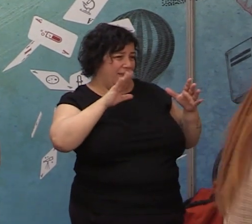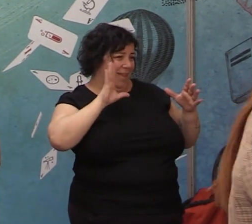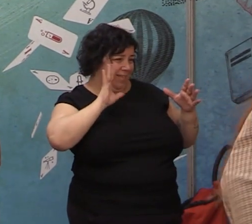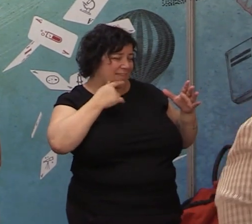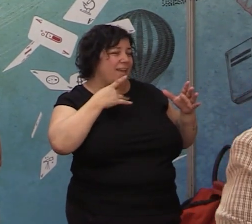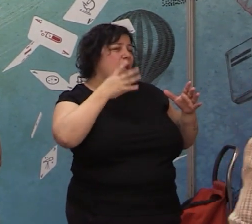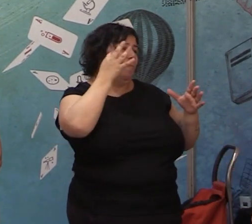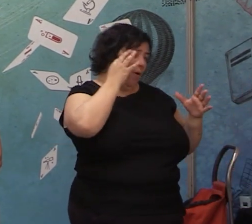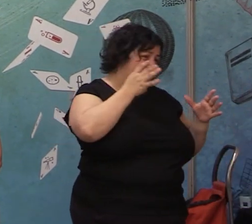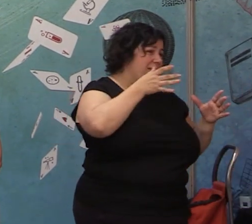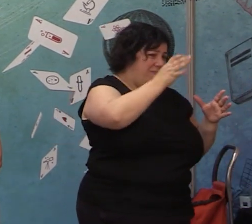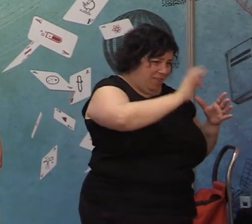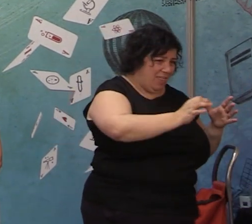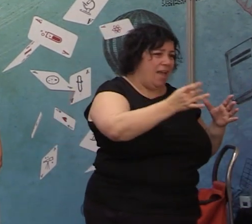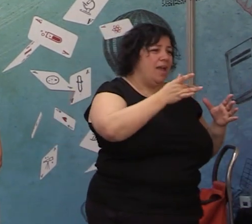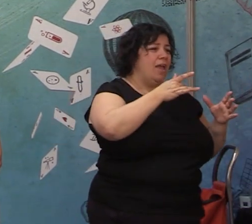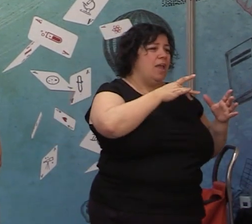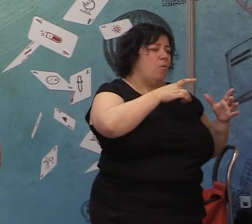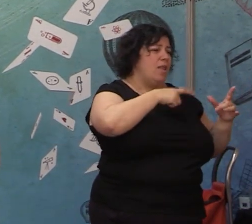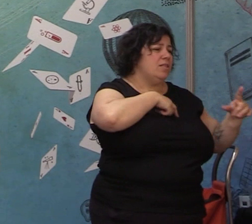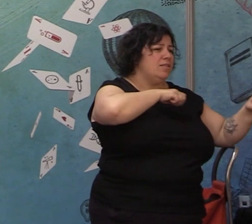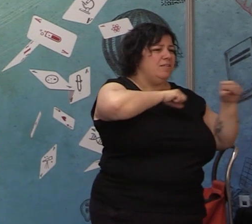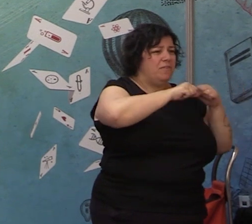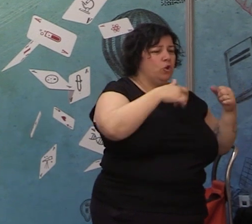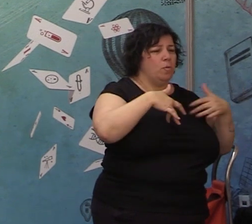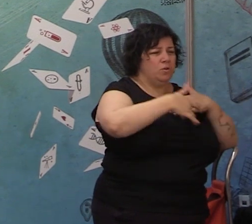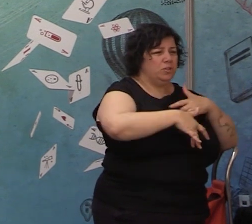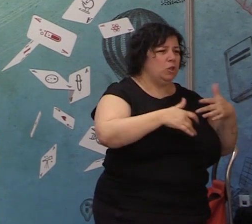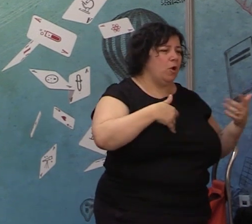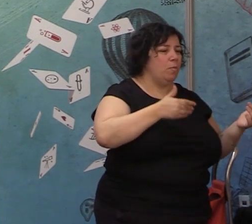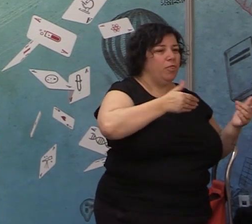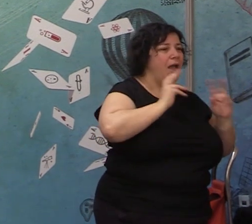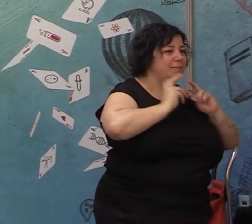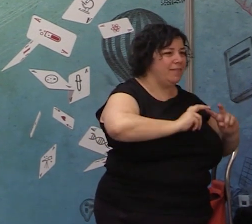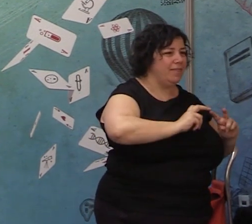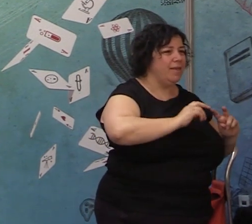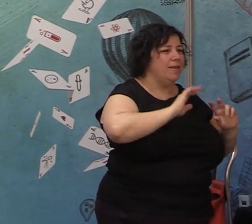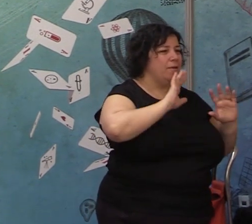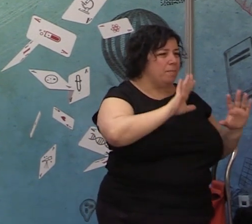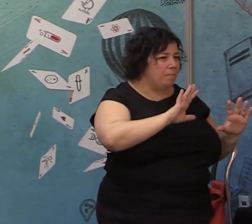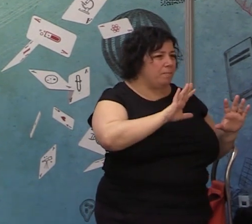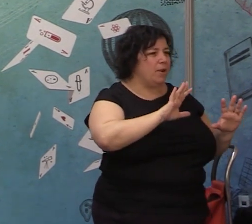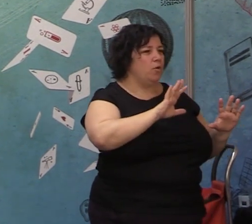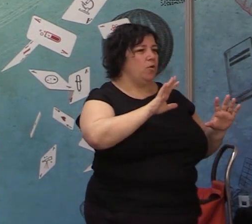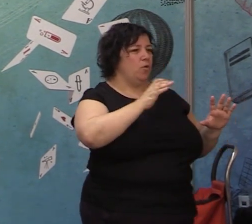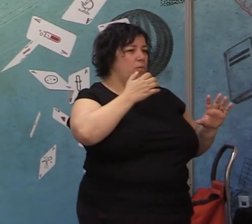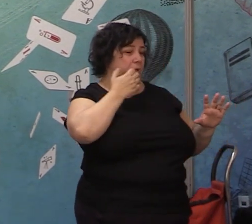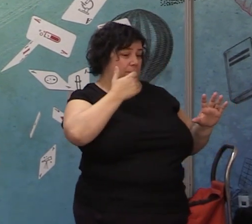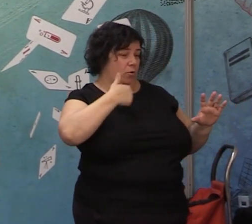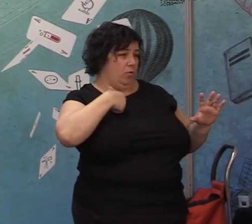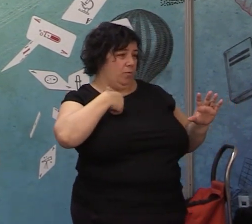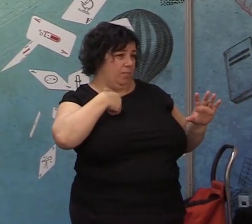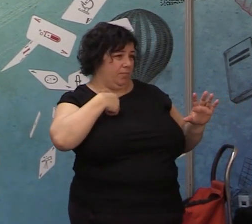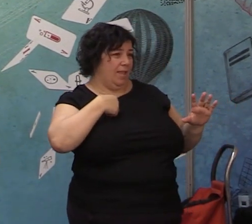hay muchas mujeres que tristemente asocian siempre los primeros síntomas como ansiedad y tal, para que tanto los que